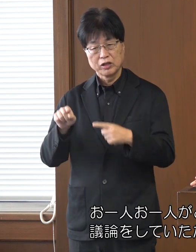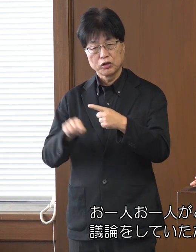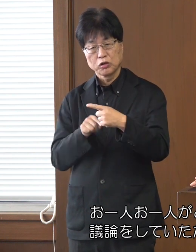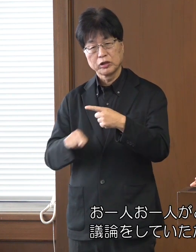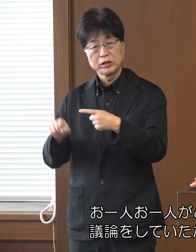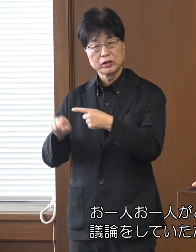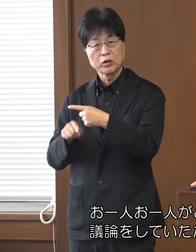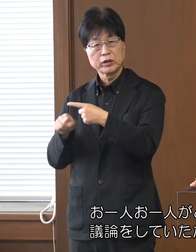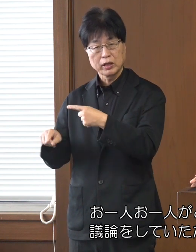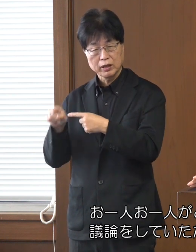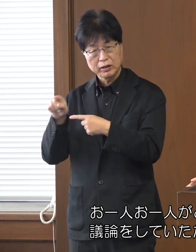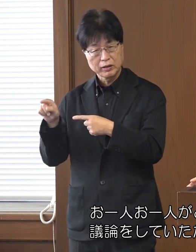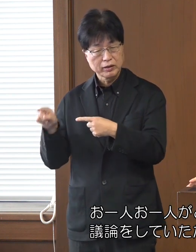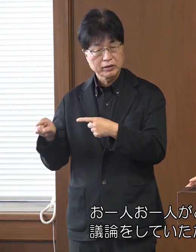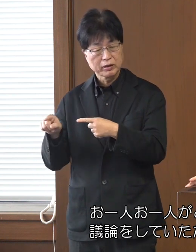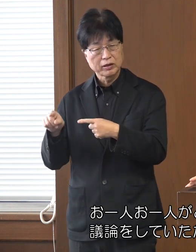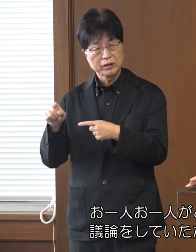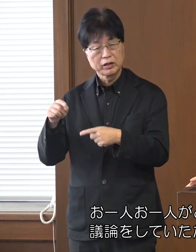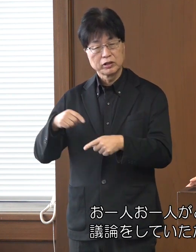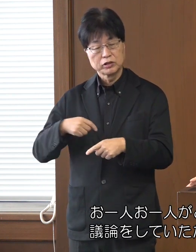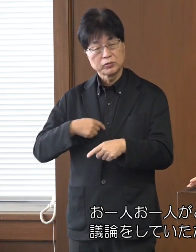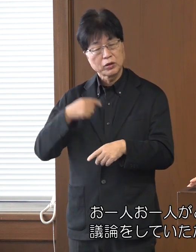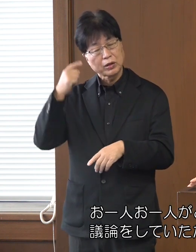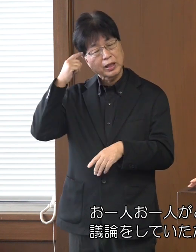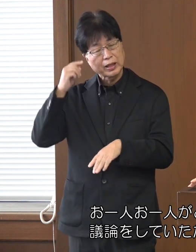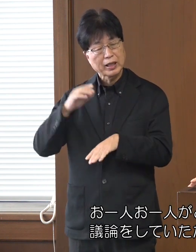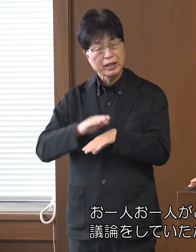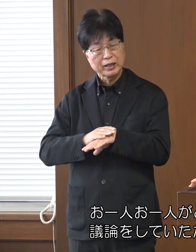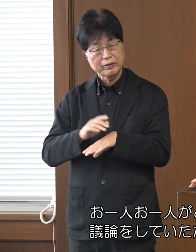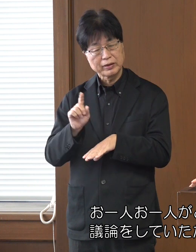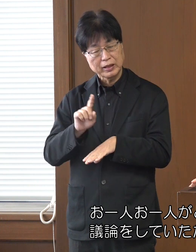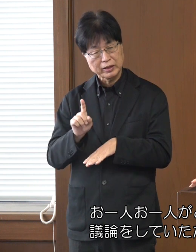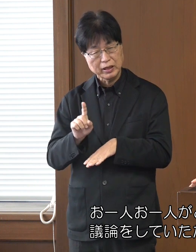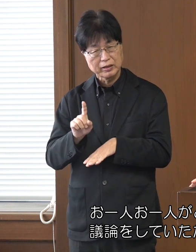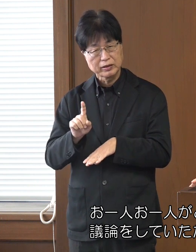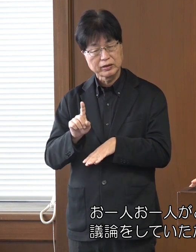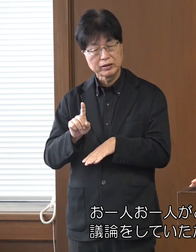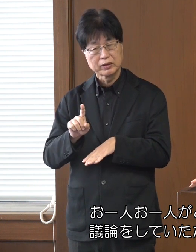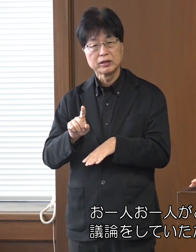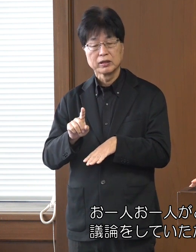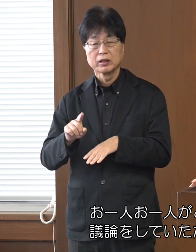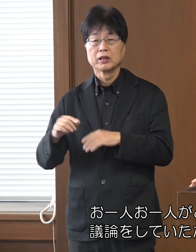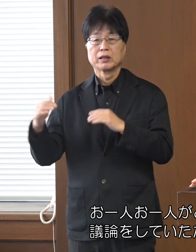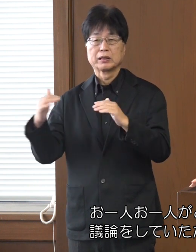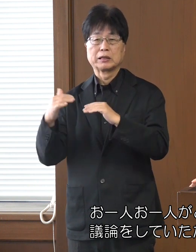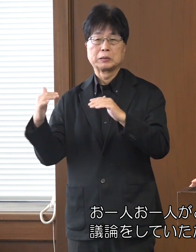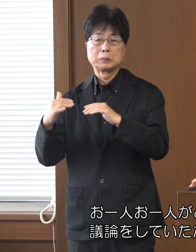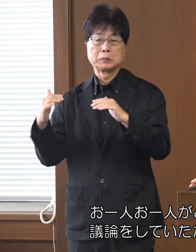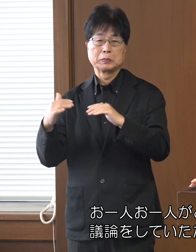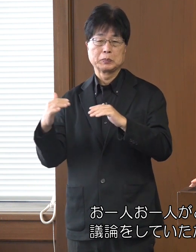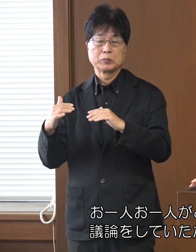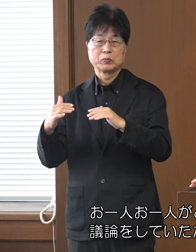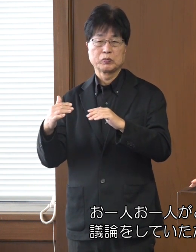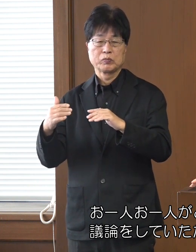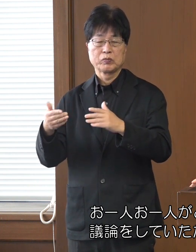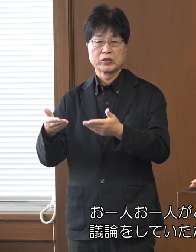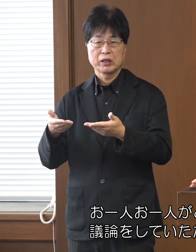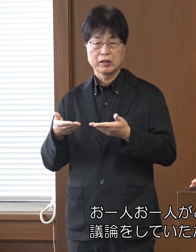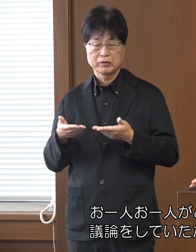人からどう思うのかっていうことで、議論をして、いただ